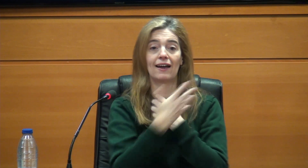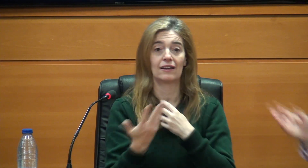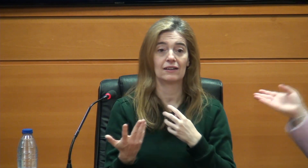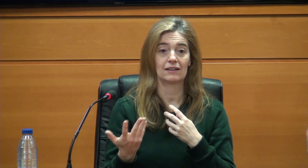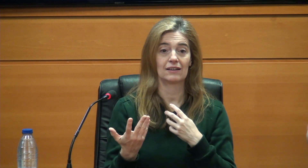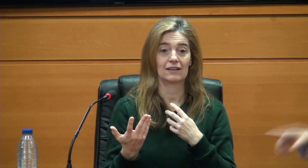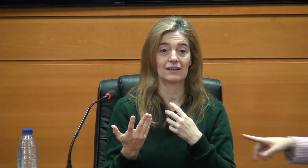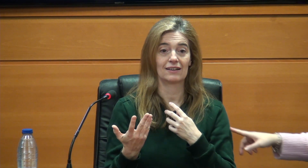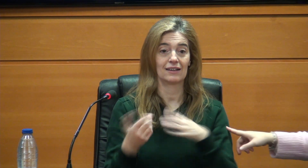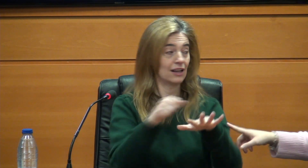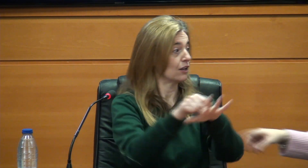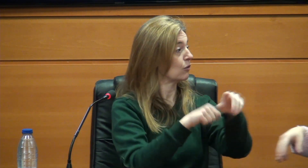bufanda corbata